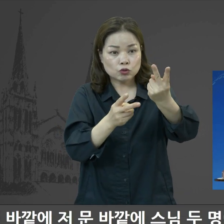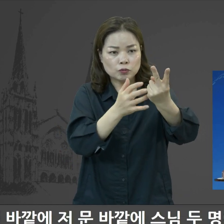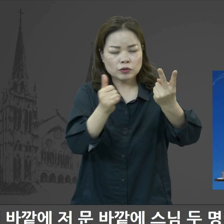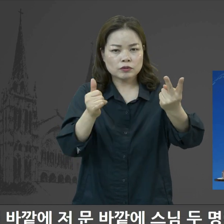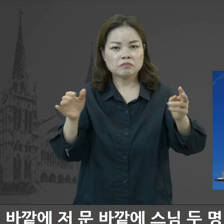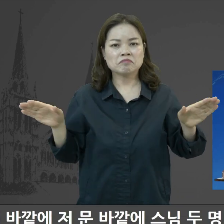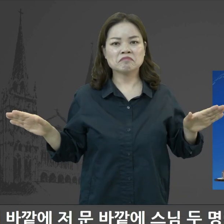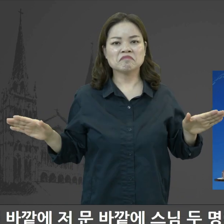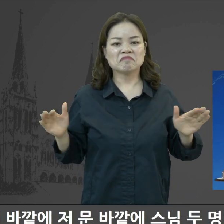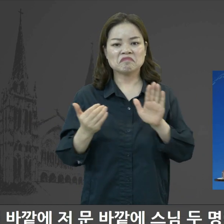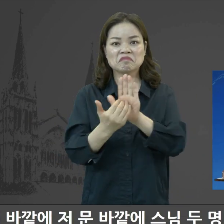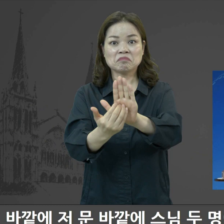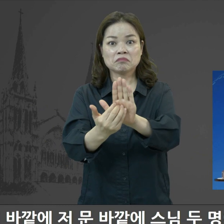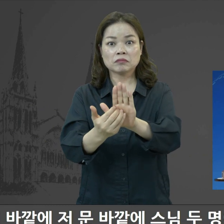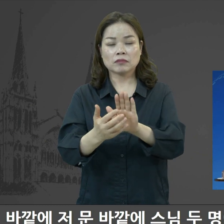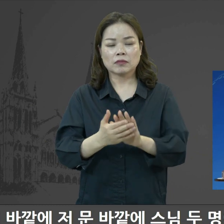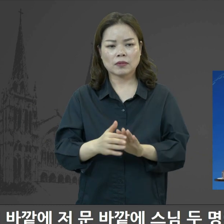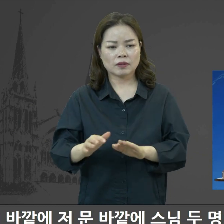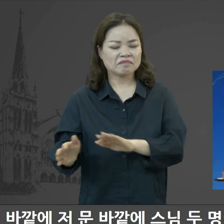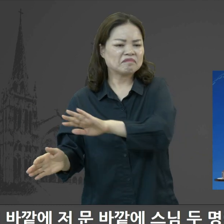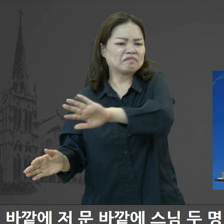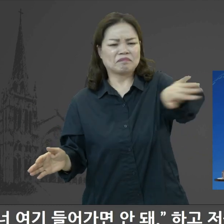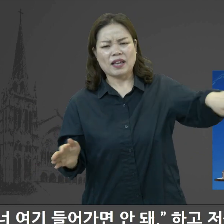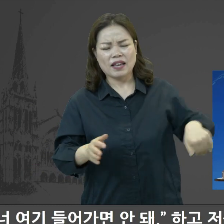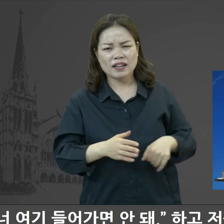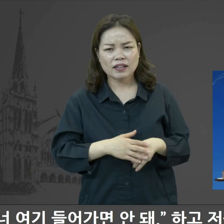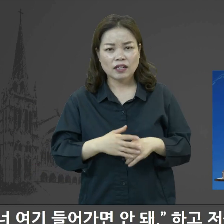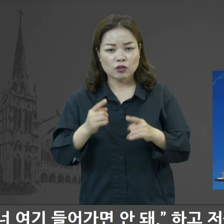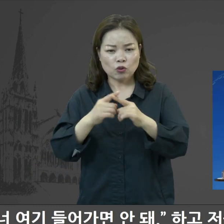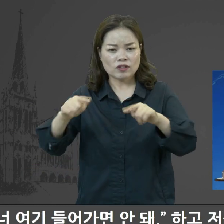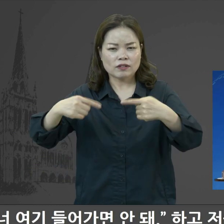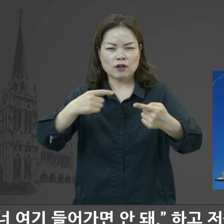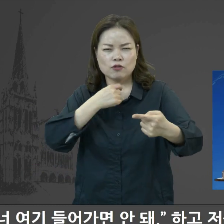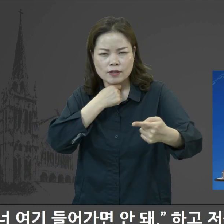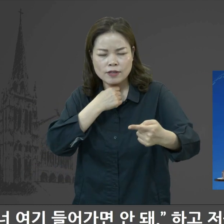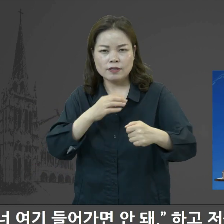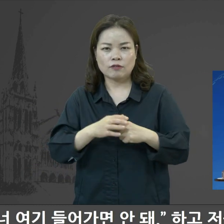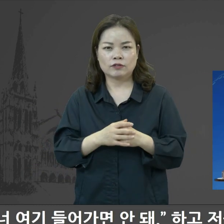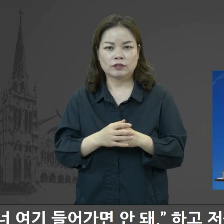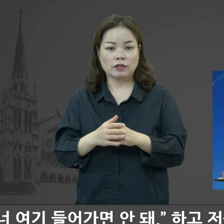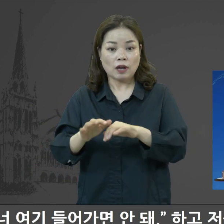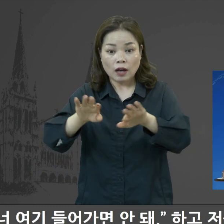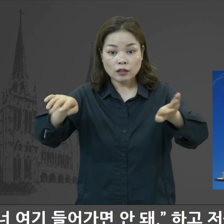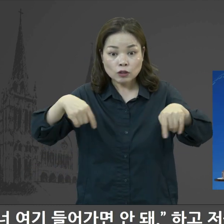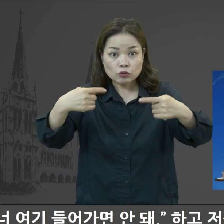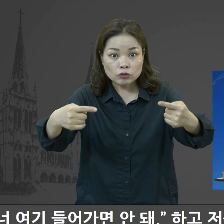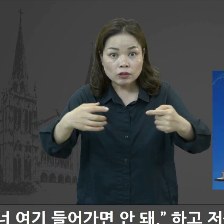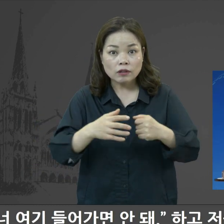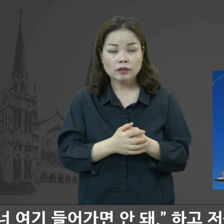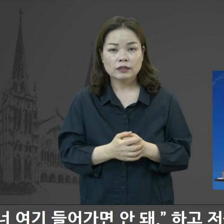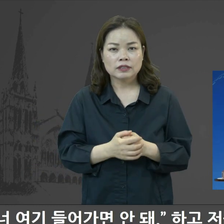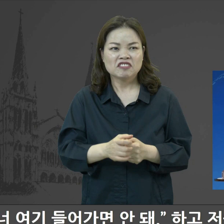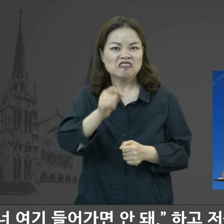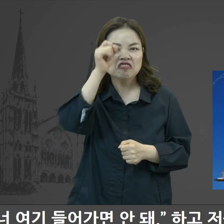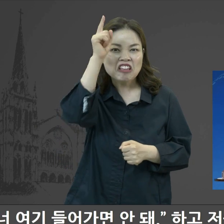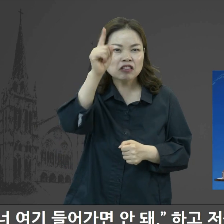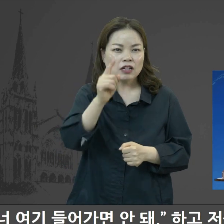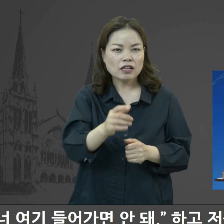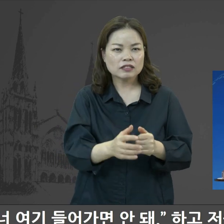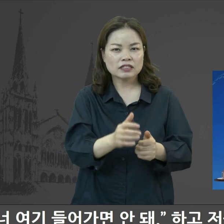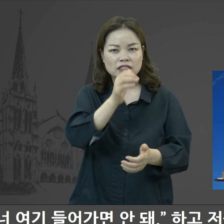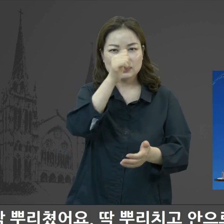딱 막는데요, 제가 그분들을 딱 뿌리쳤어요. 딱 뿌리치고 안으로 들어왔는데 안에서 또 큰